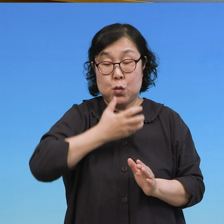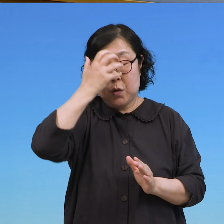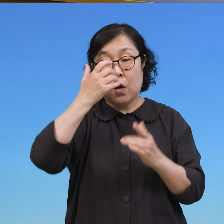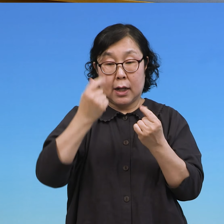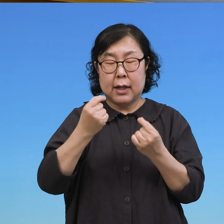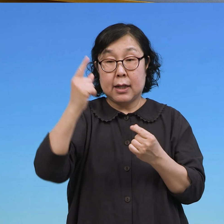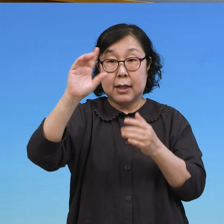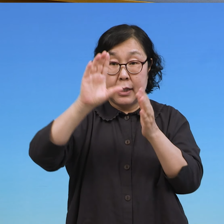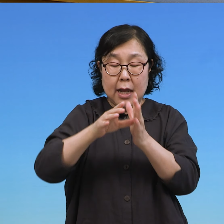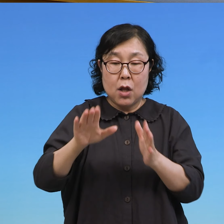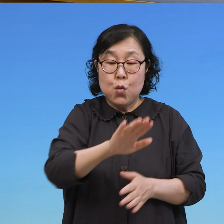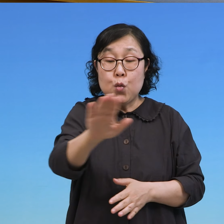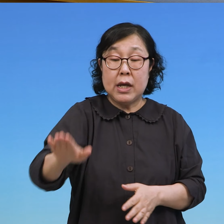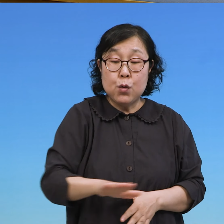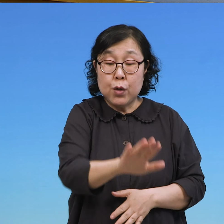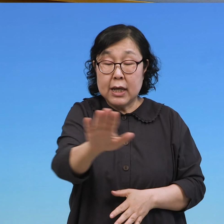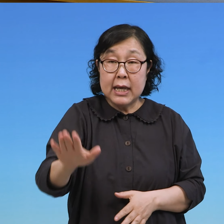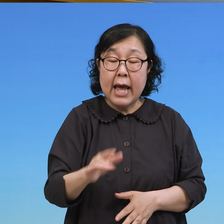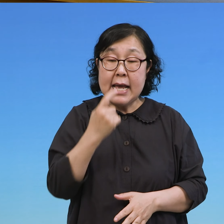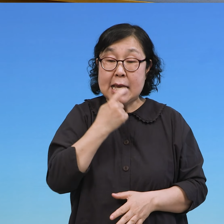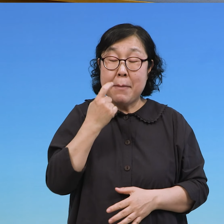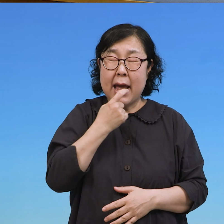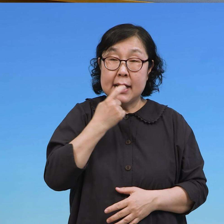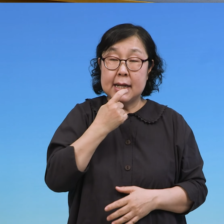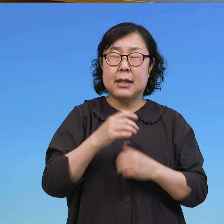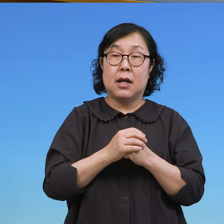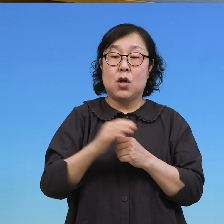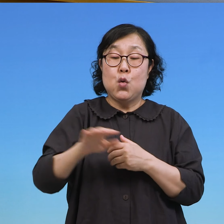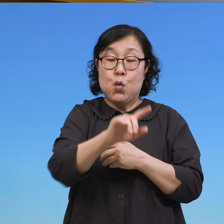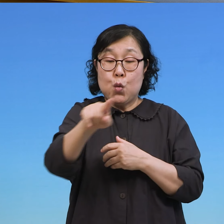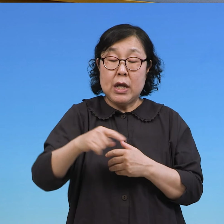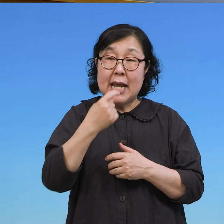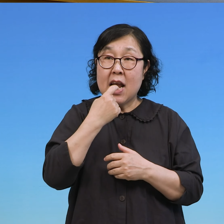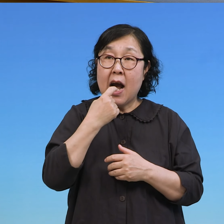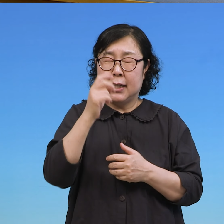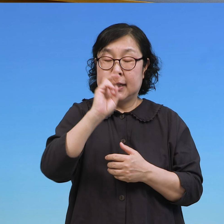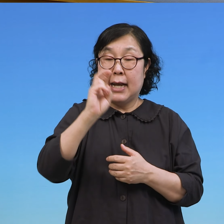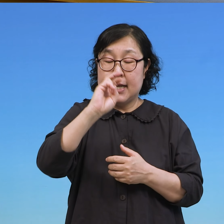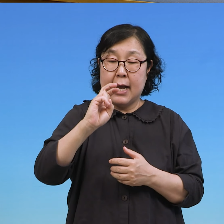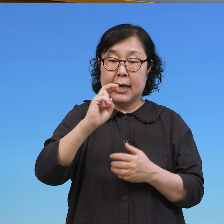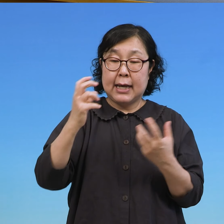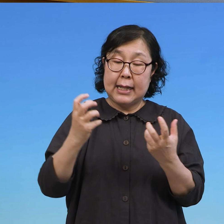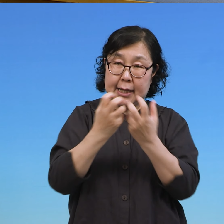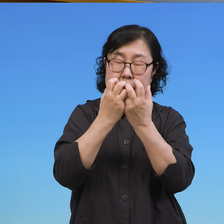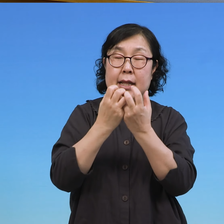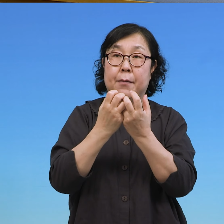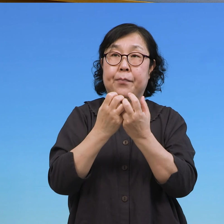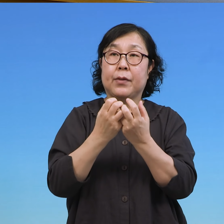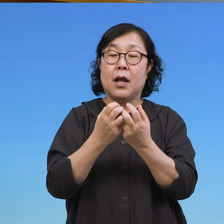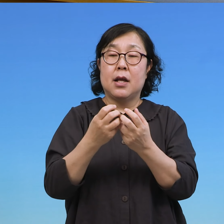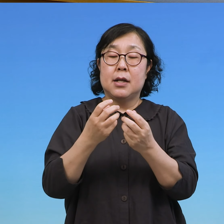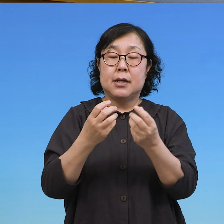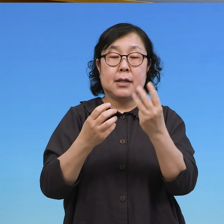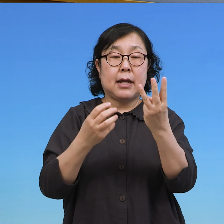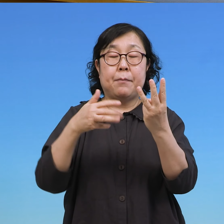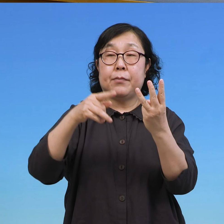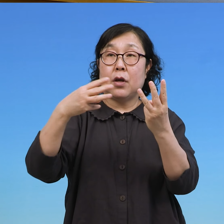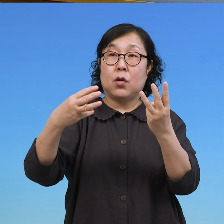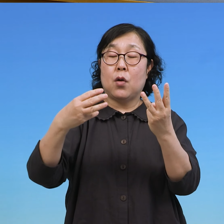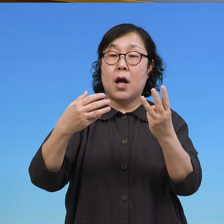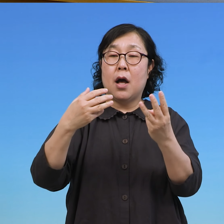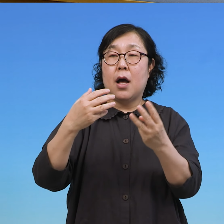2절, 그때에 우리 입에는 웃음이 가득하고 우리 혀에는 찬양이 찼었도다.